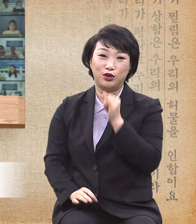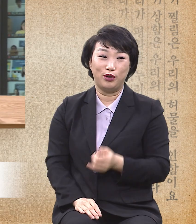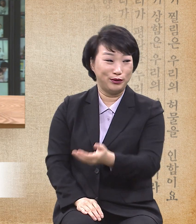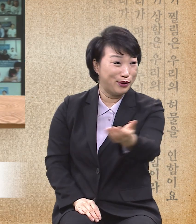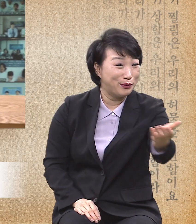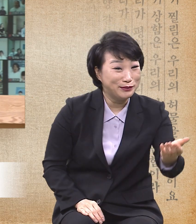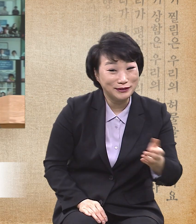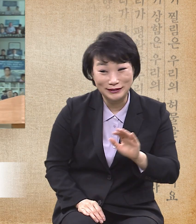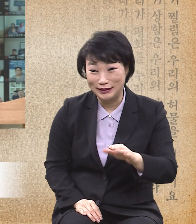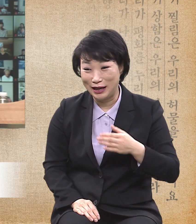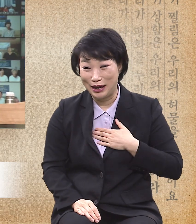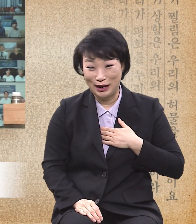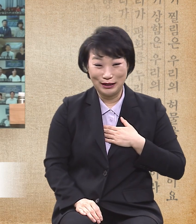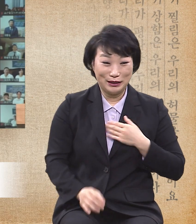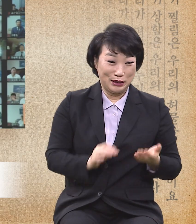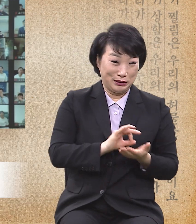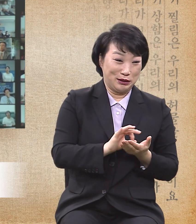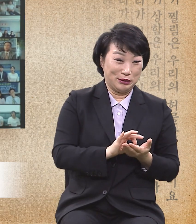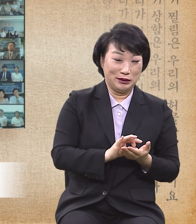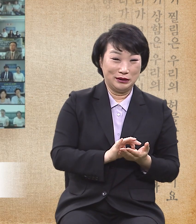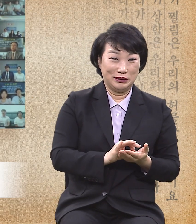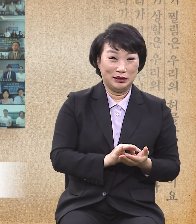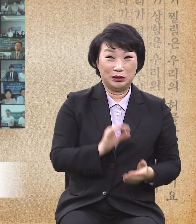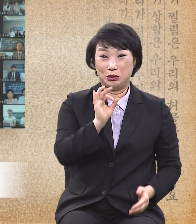근데 여러분은 돈도 못 쓰잖아.